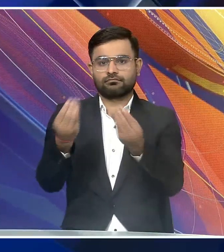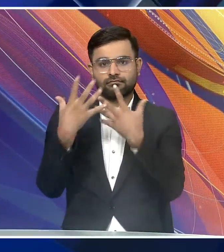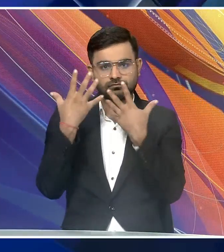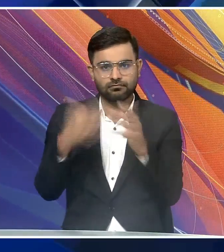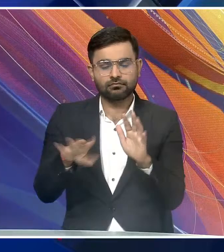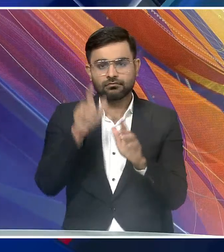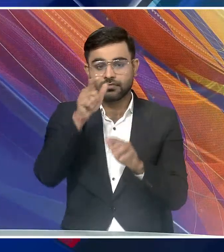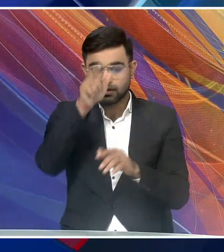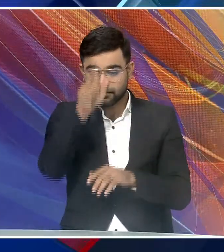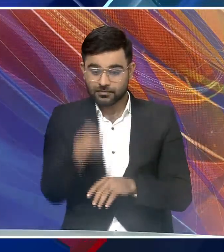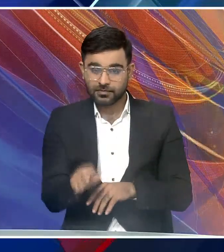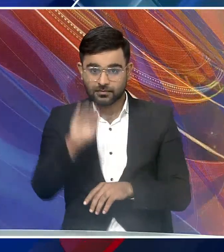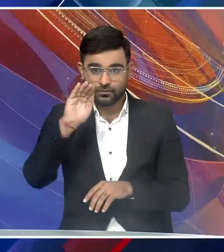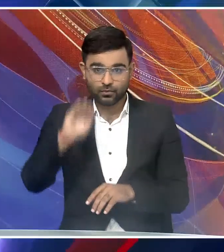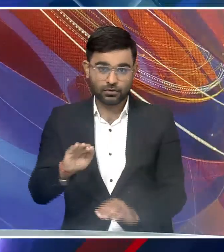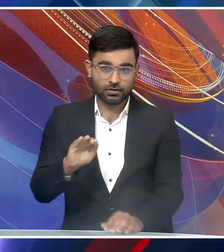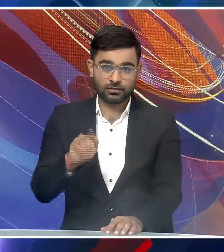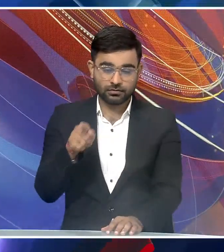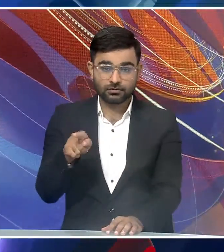कि